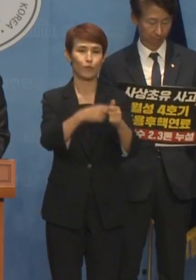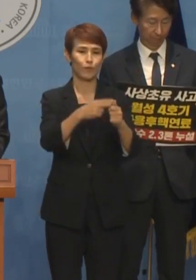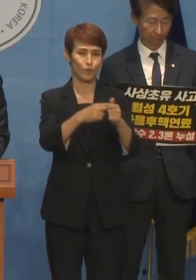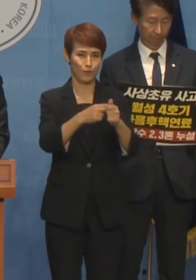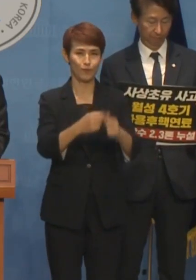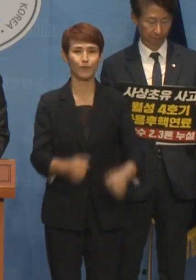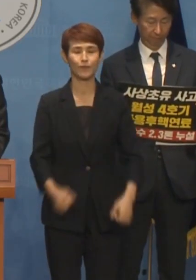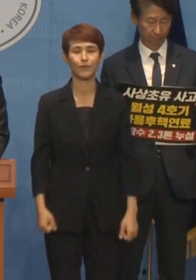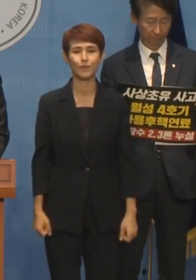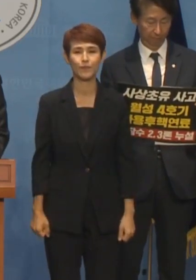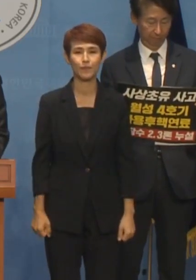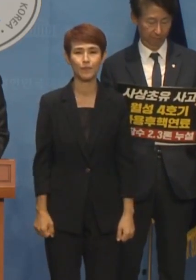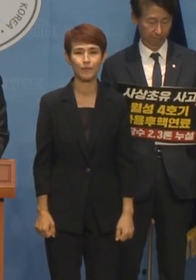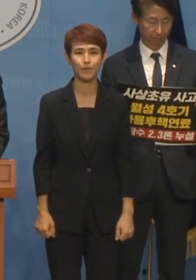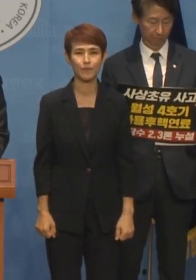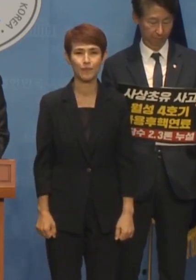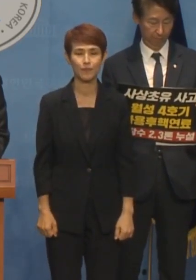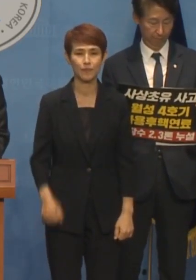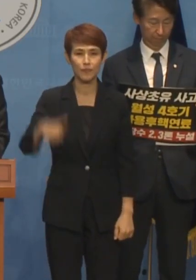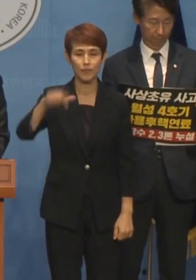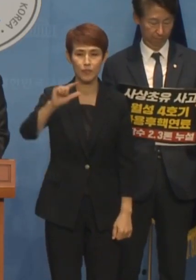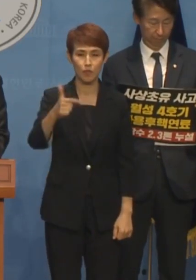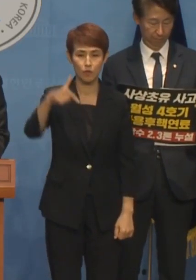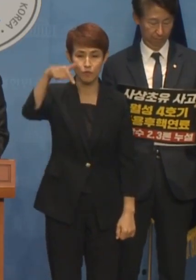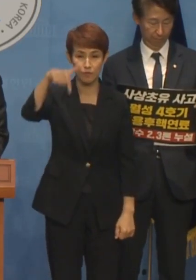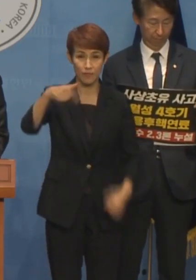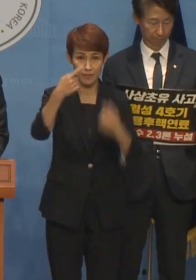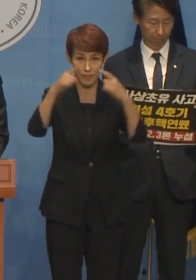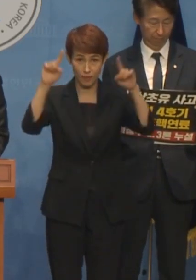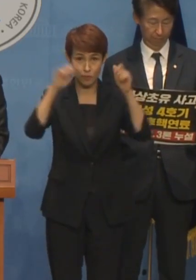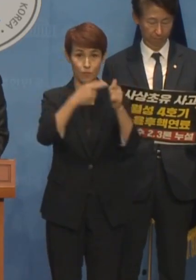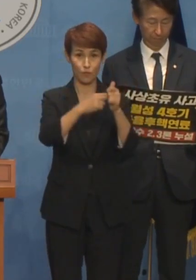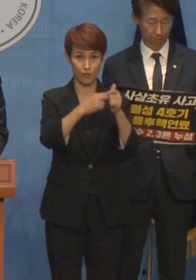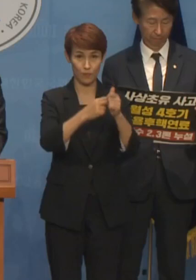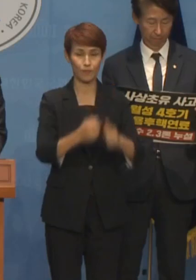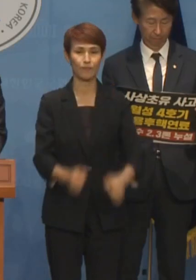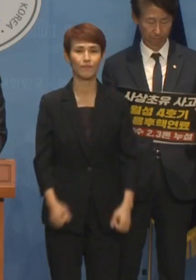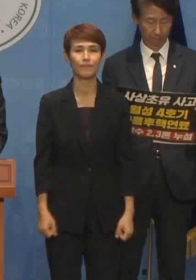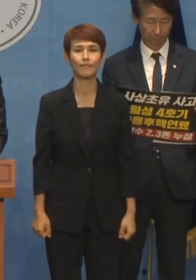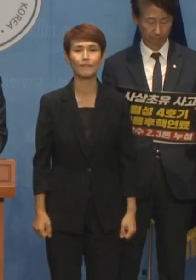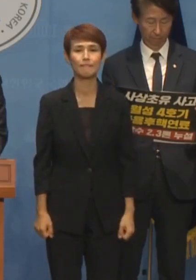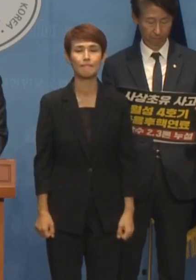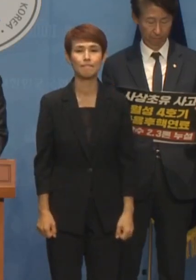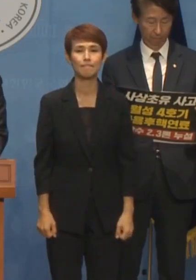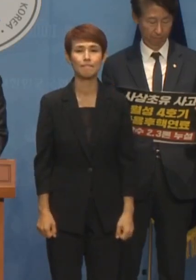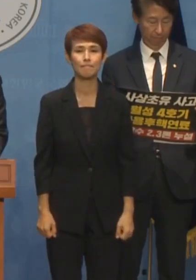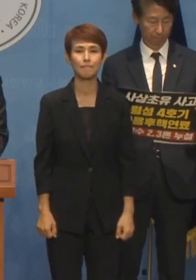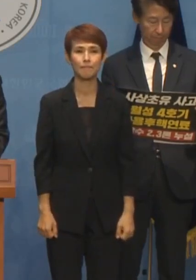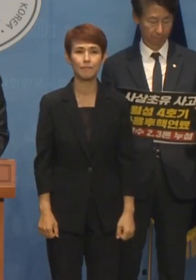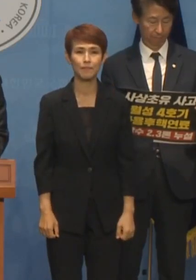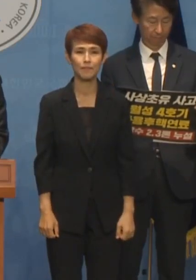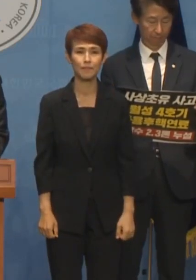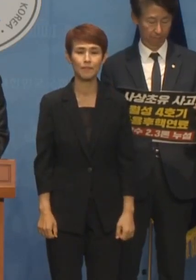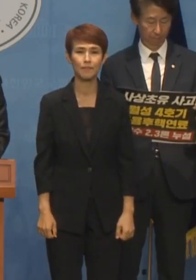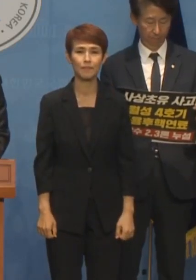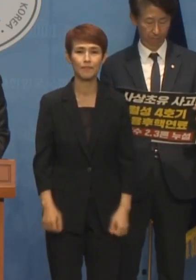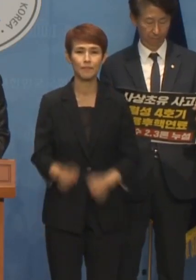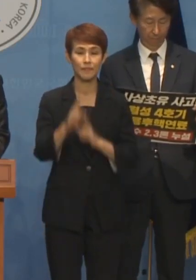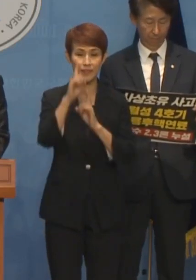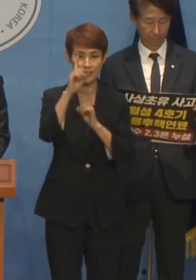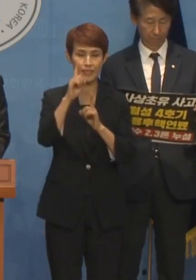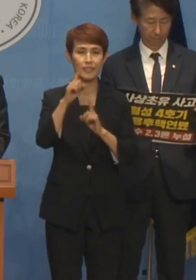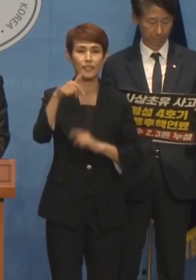모셨습니다. 네, 건국대 이준택 교수님 모셨습니다. 그리고 원자력 안전과 미래 이정윤